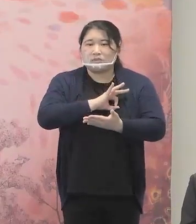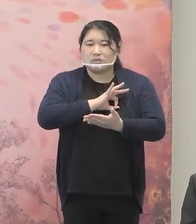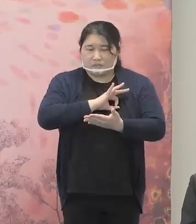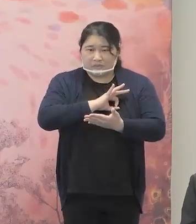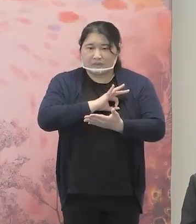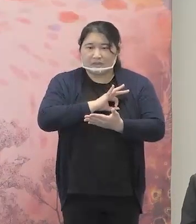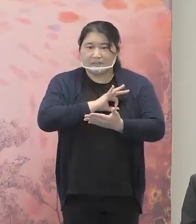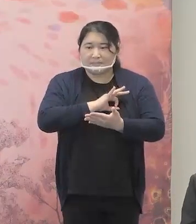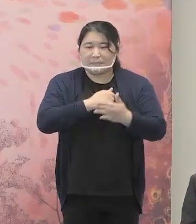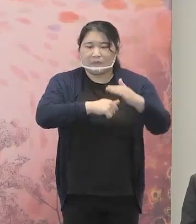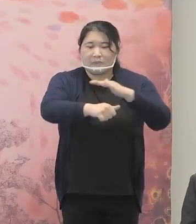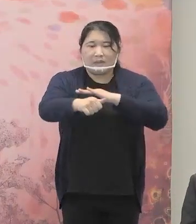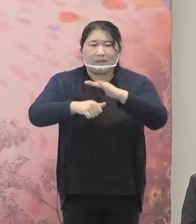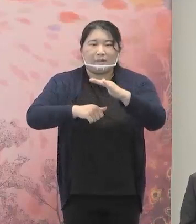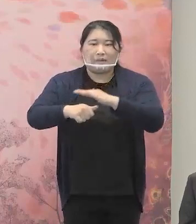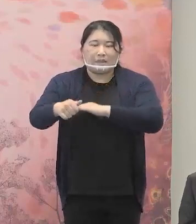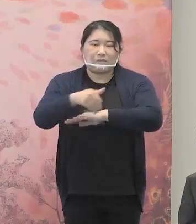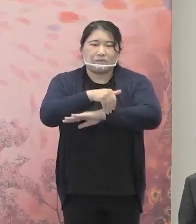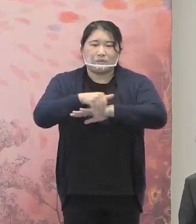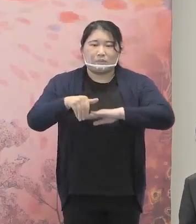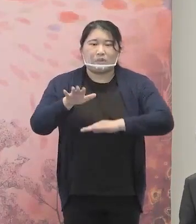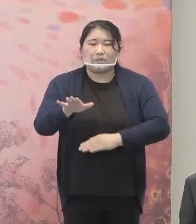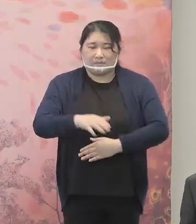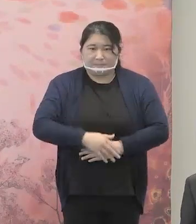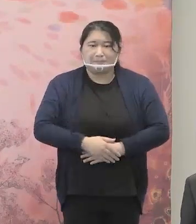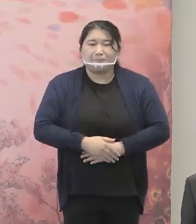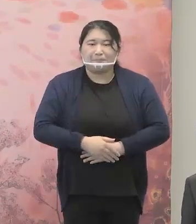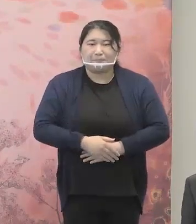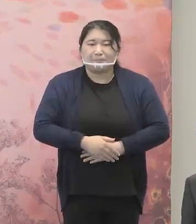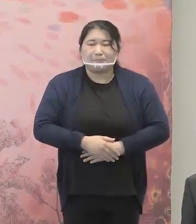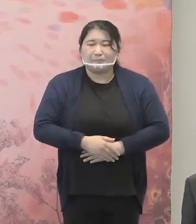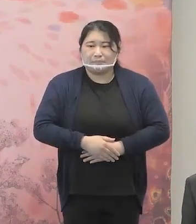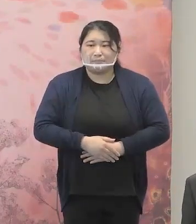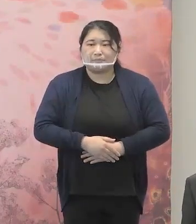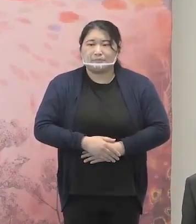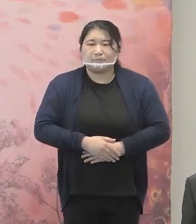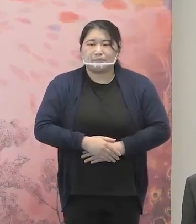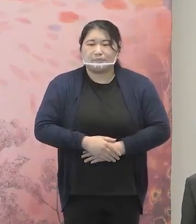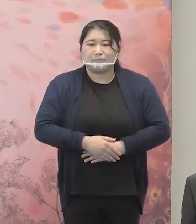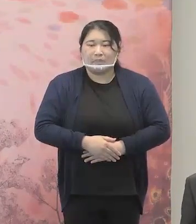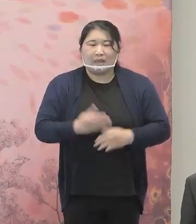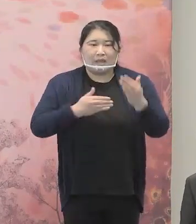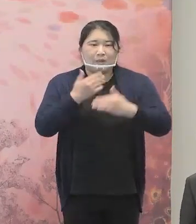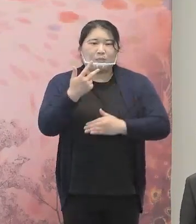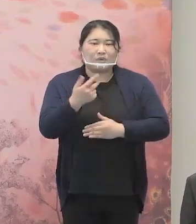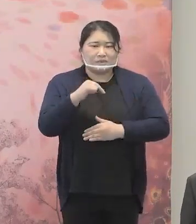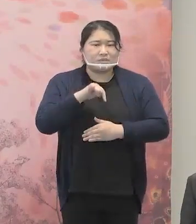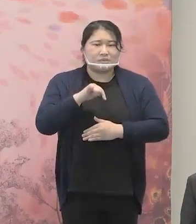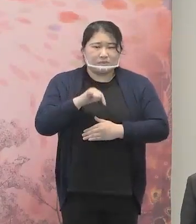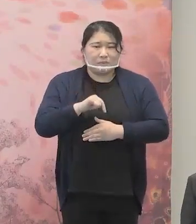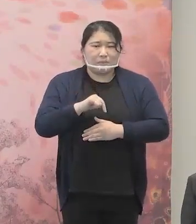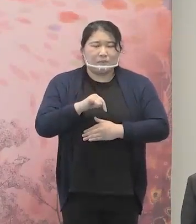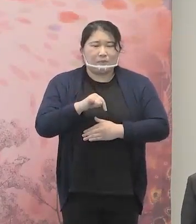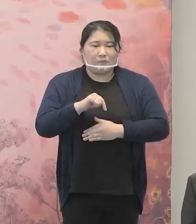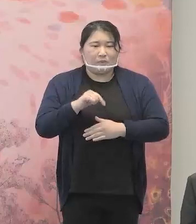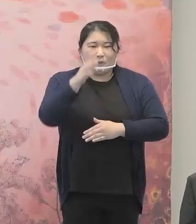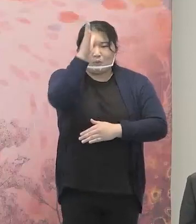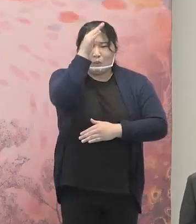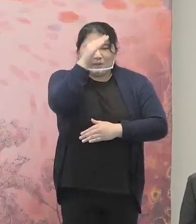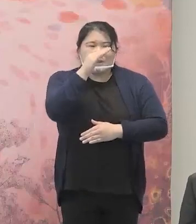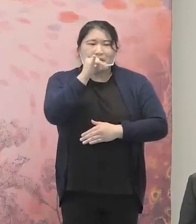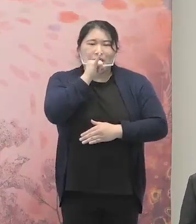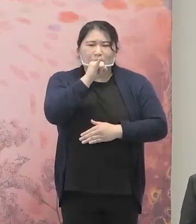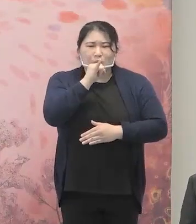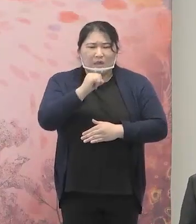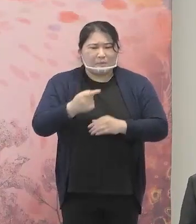延べ24名の派遣の見込みでございます。大変青森市も鳥インフルエンザ発生の経